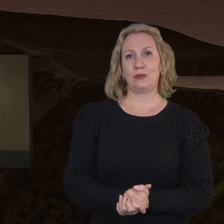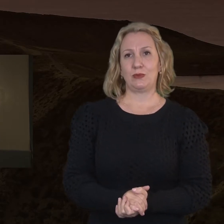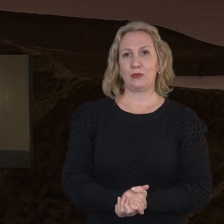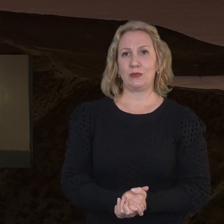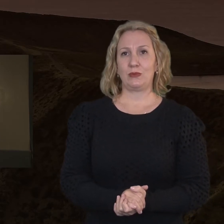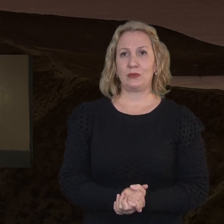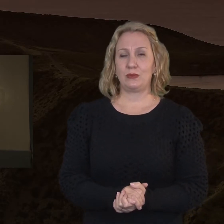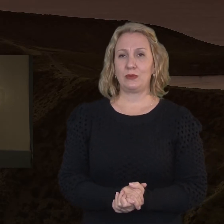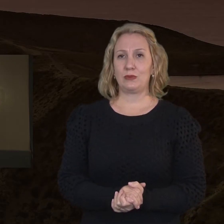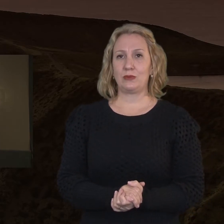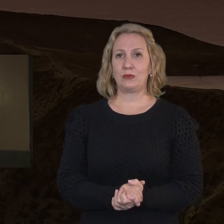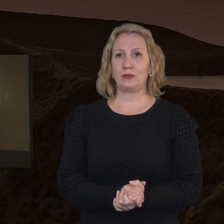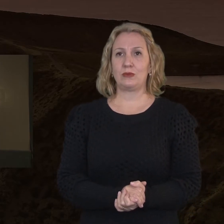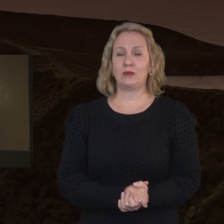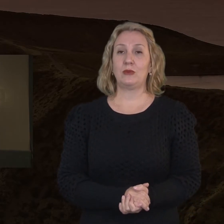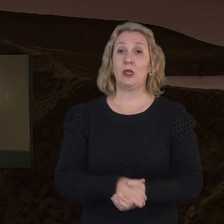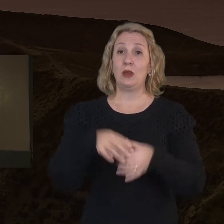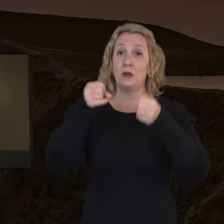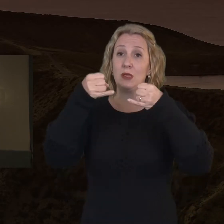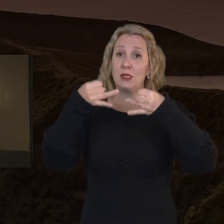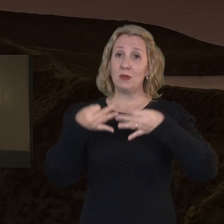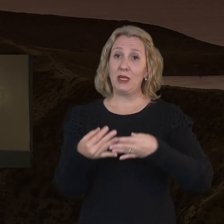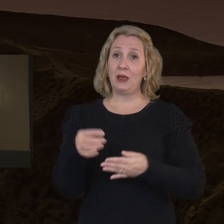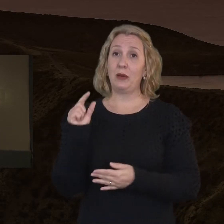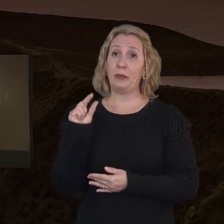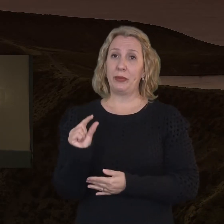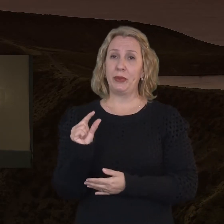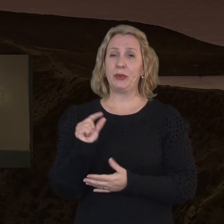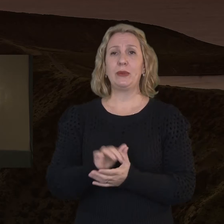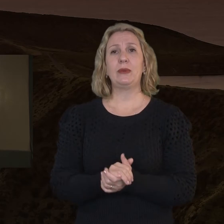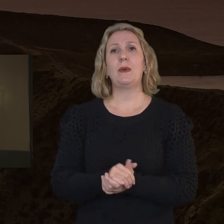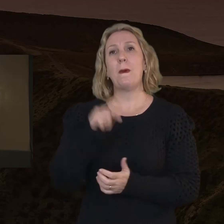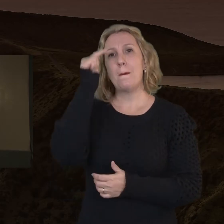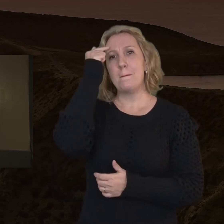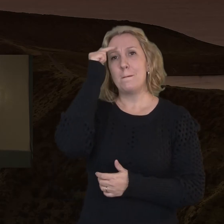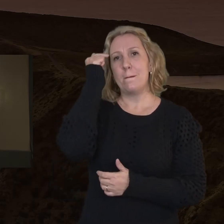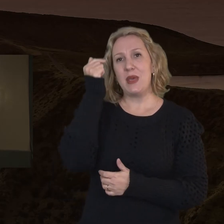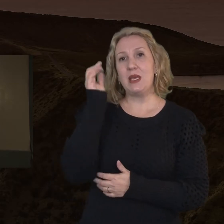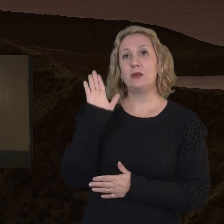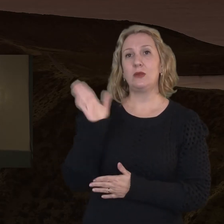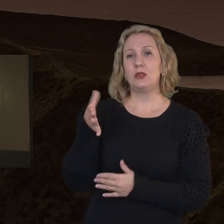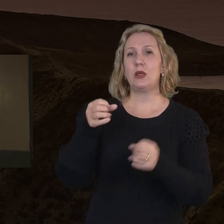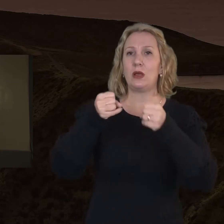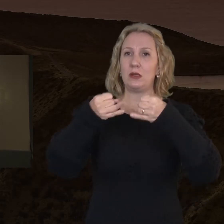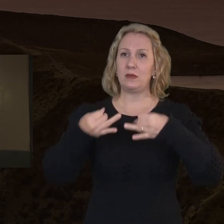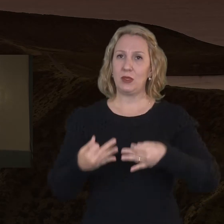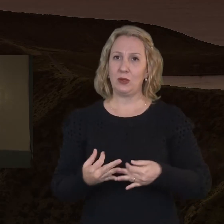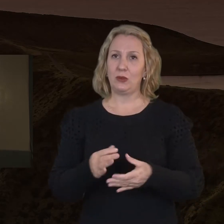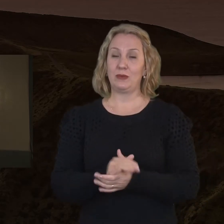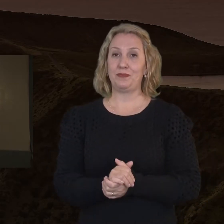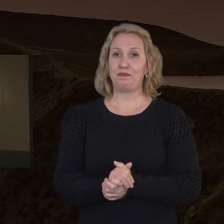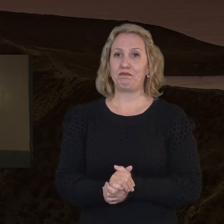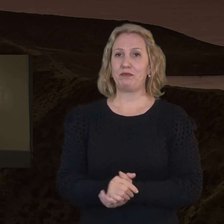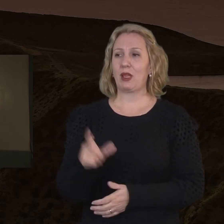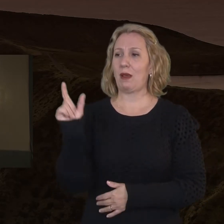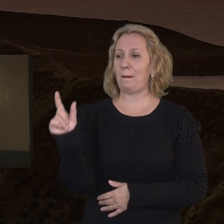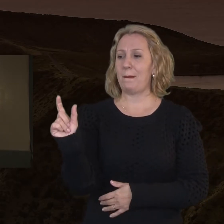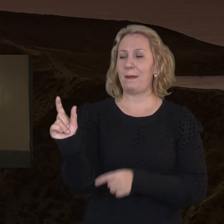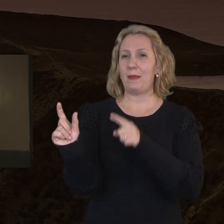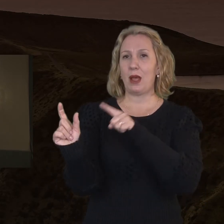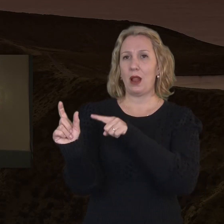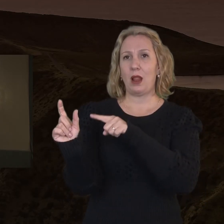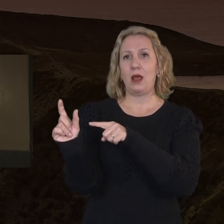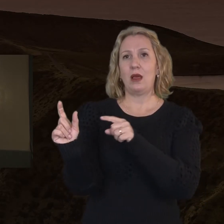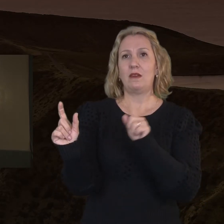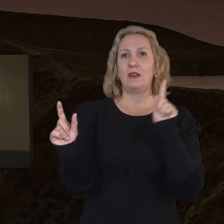pouquinho o que irmão pedro explicou também explicar um pouquinho essa palavra no grego de